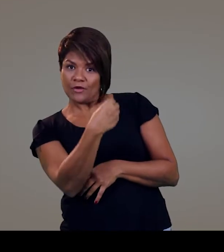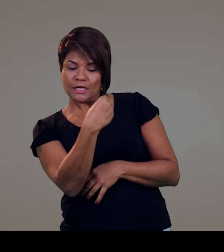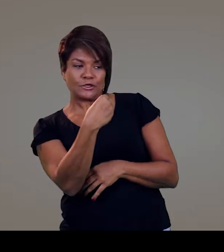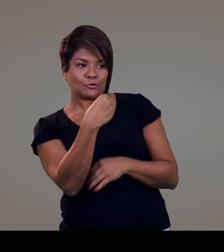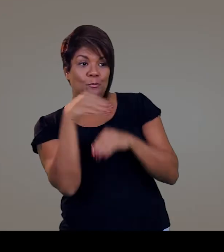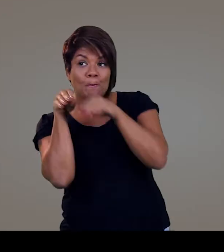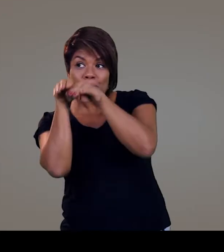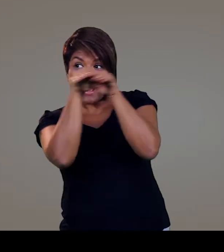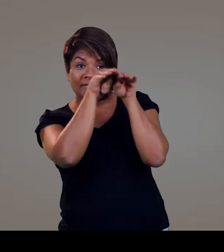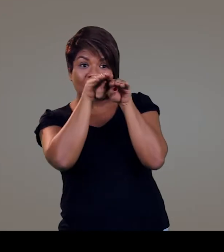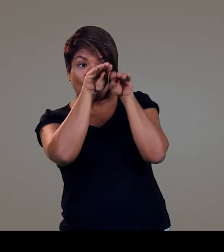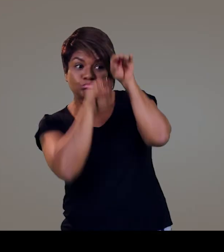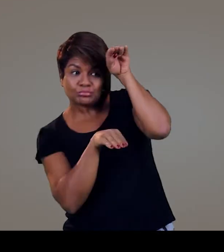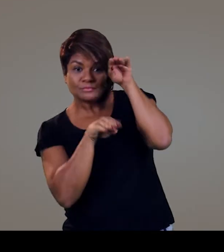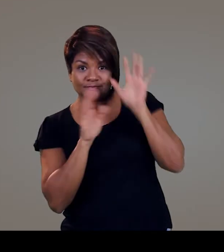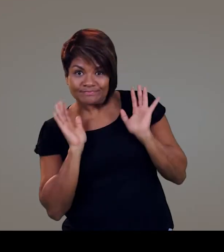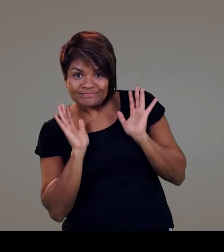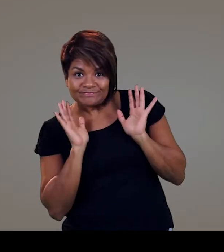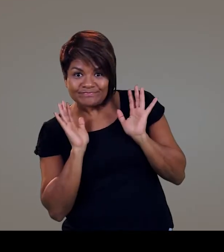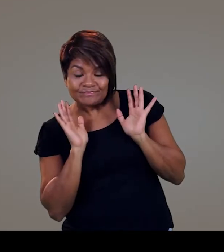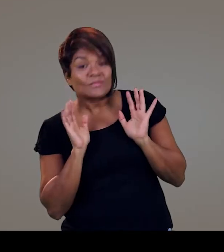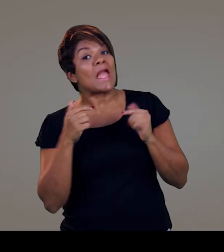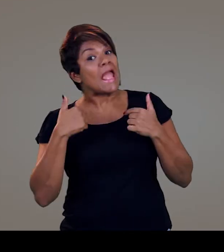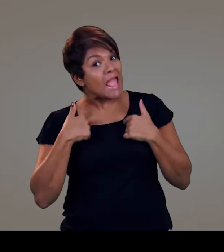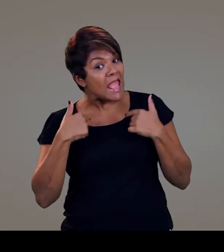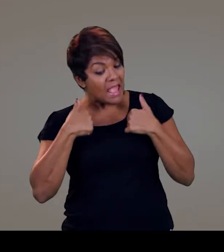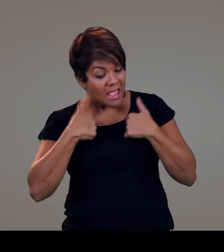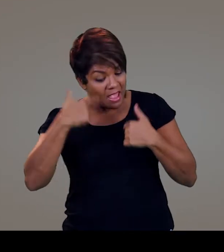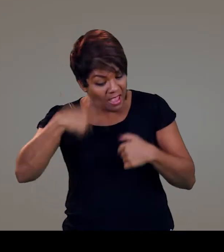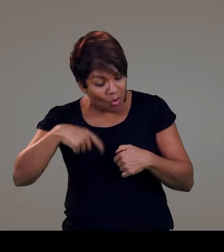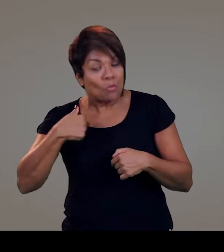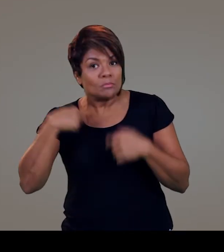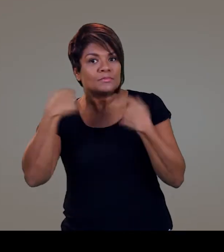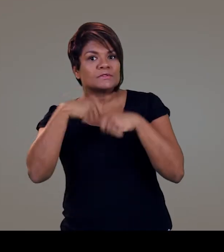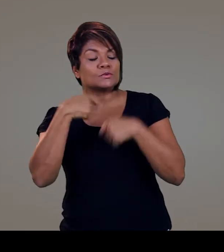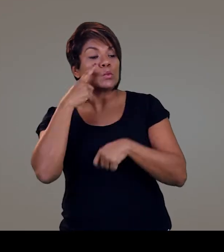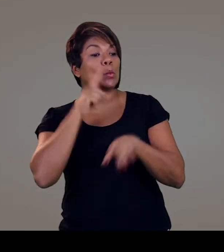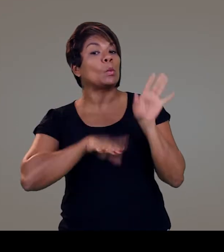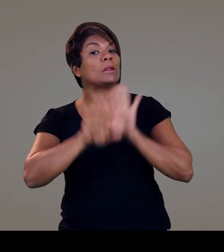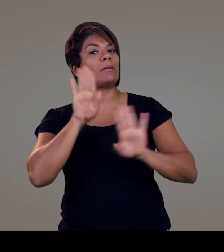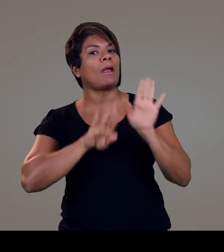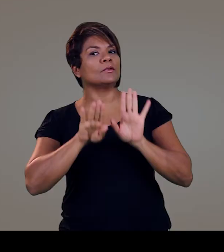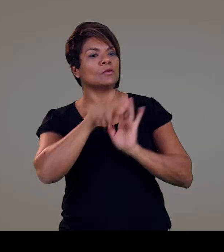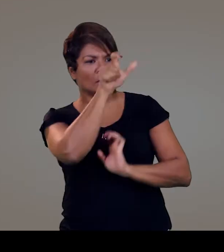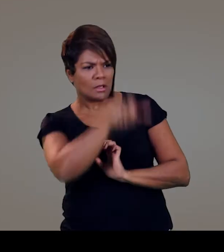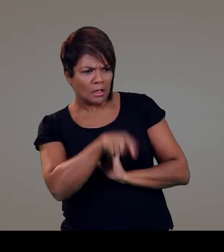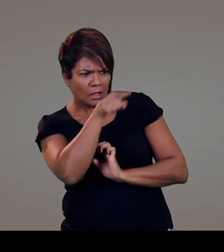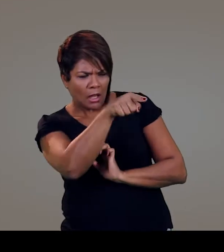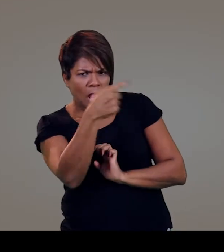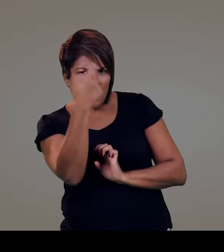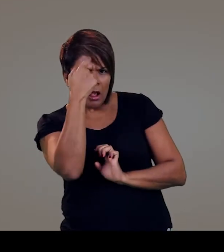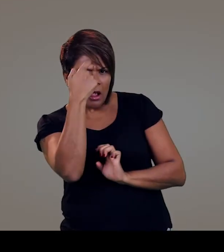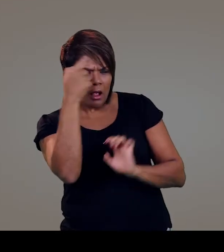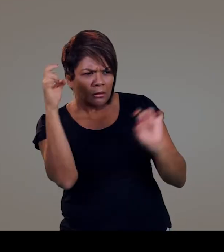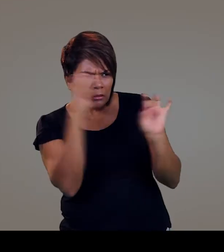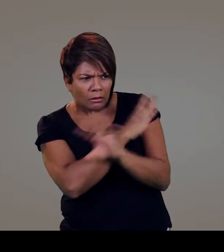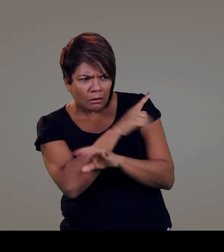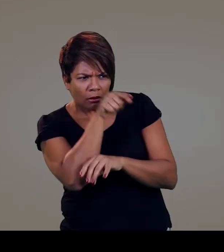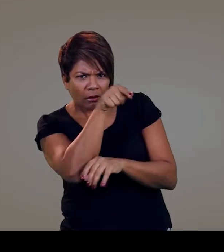eu tenho que ter o cuidado de perceber o quanto essa pessoa está preparada para ouvir isso.